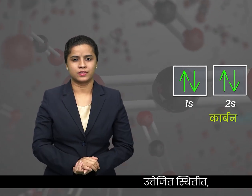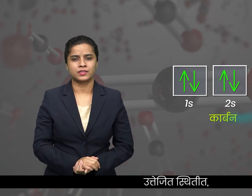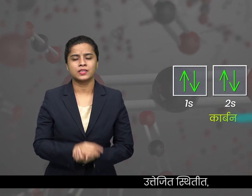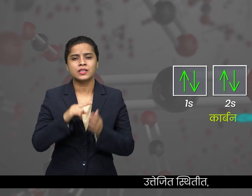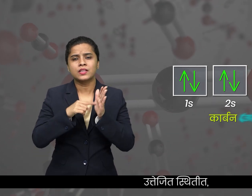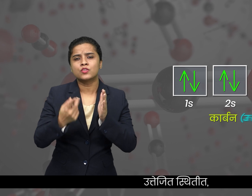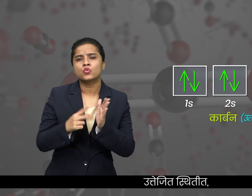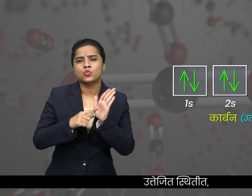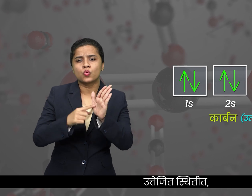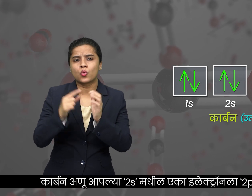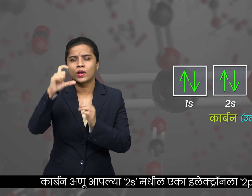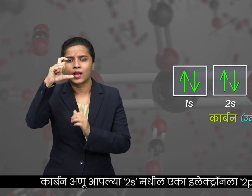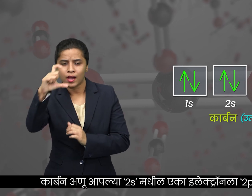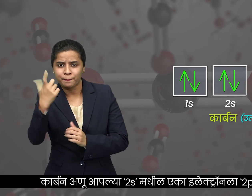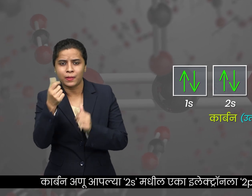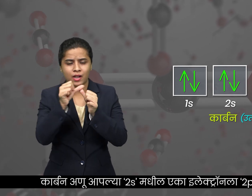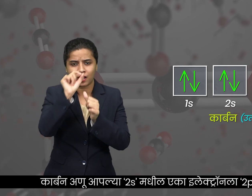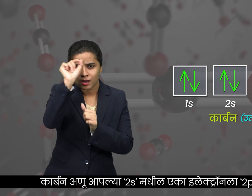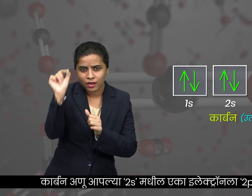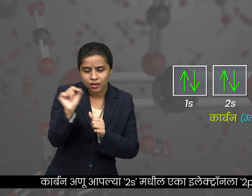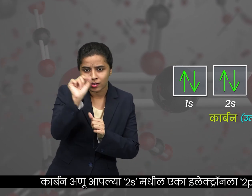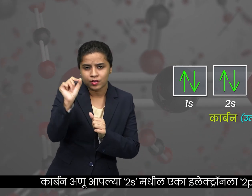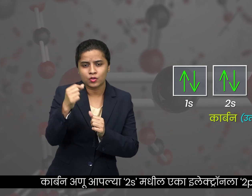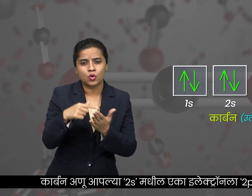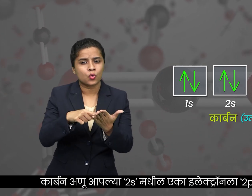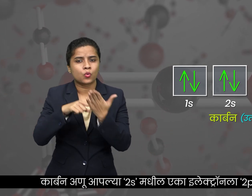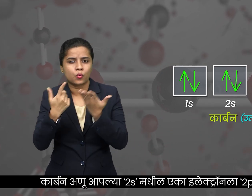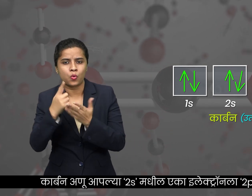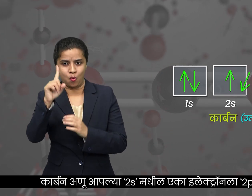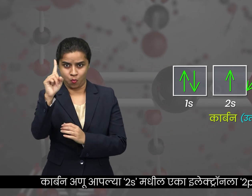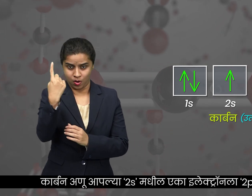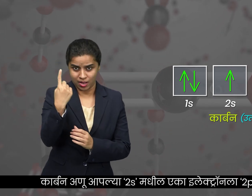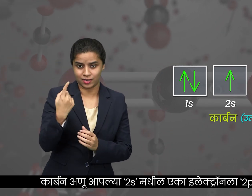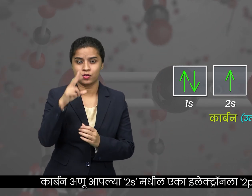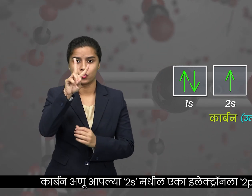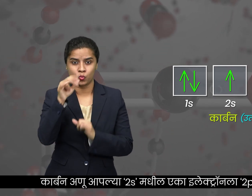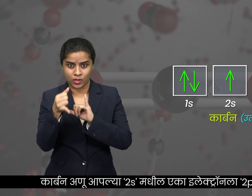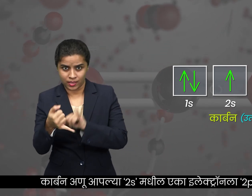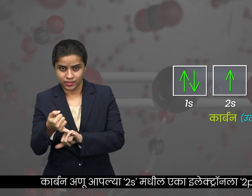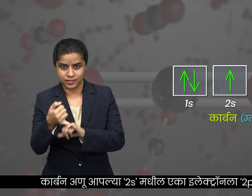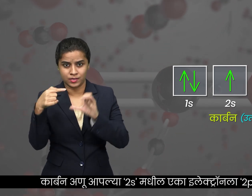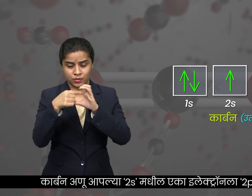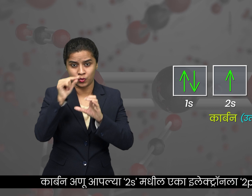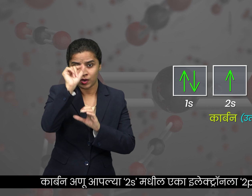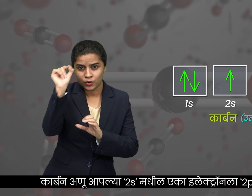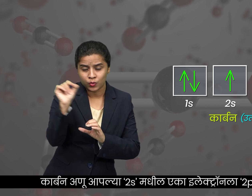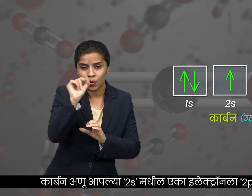उत्तेजित स्थितीत कार्बन अणू आपल्या 2s मधील एका इलेक्ट्रॉनला 2p मध्ये पाठवतो।